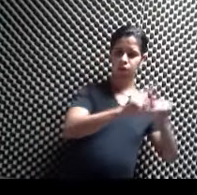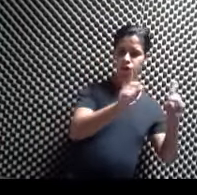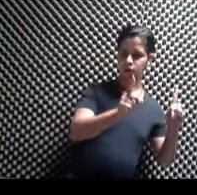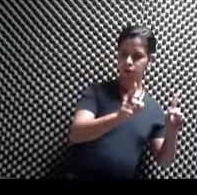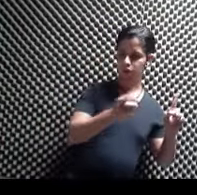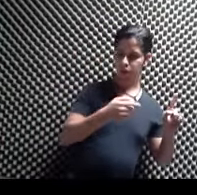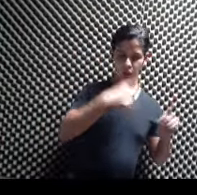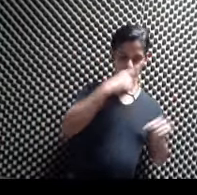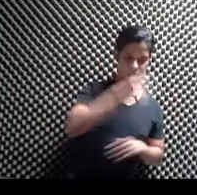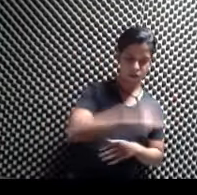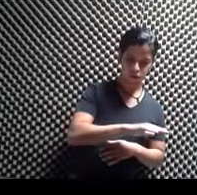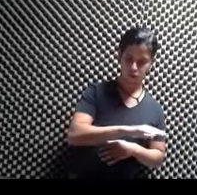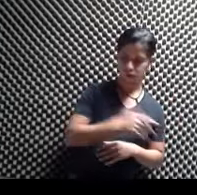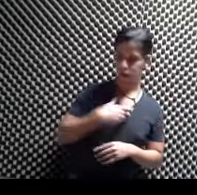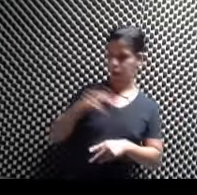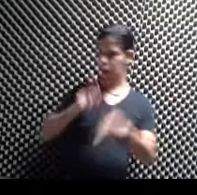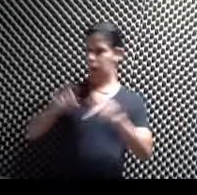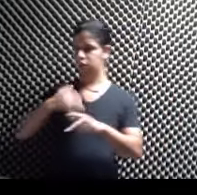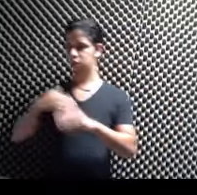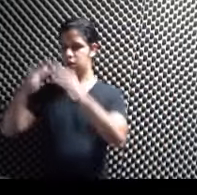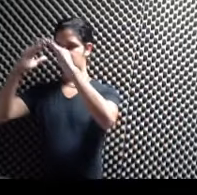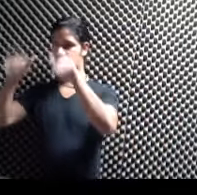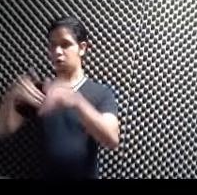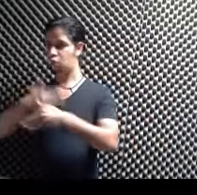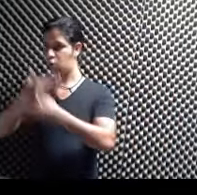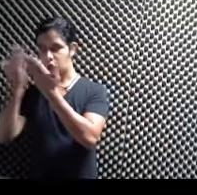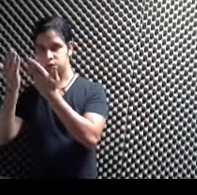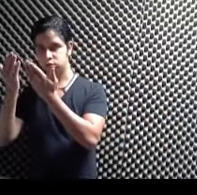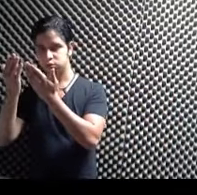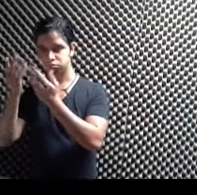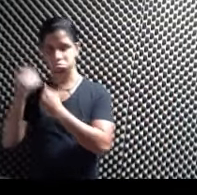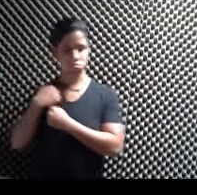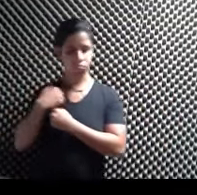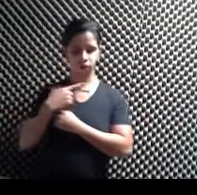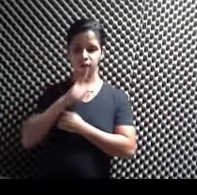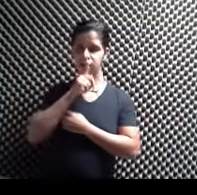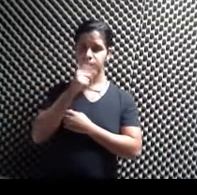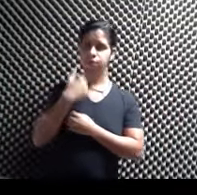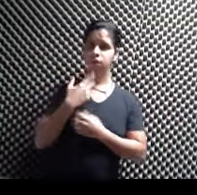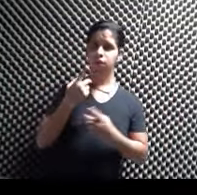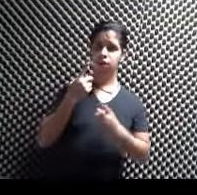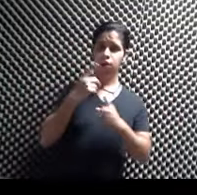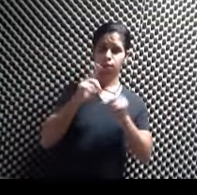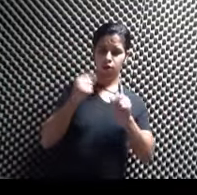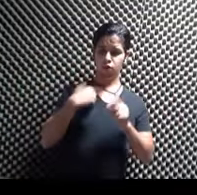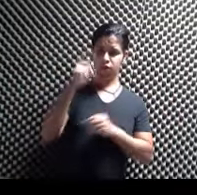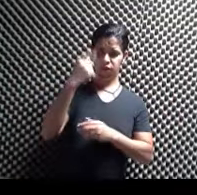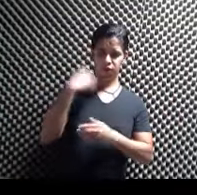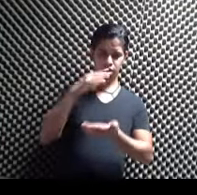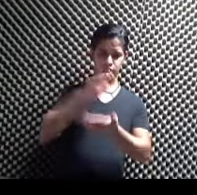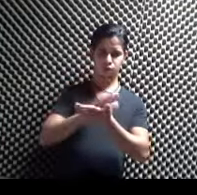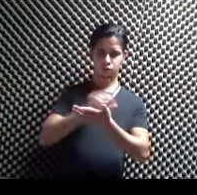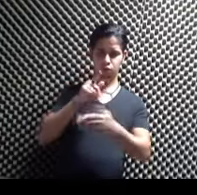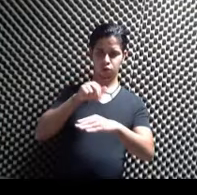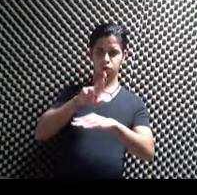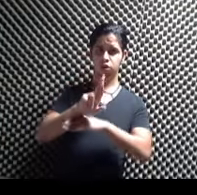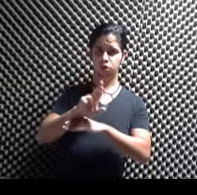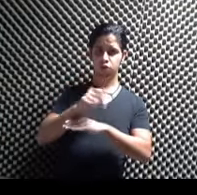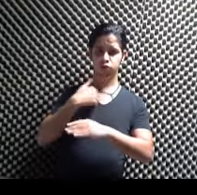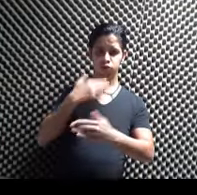sin techo. Uh-huh. Pero realmente, en una de las veces que fui a una escuela en Puerto Rico, me di de cuenta que